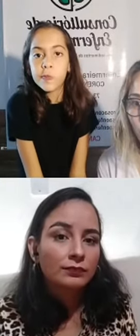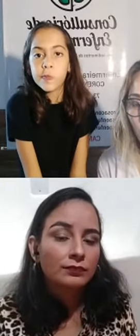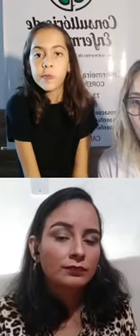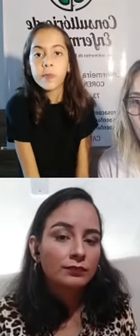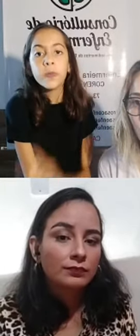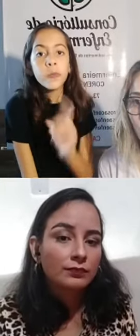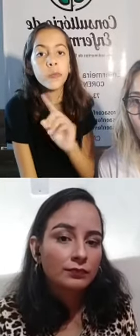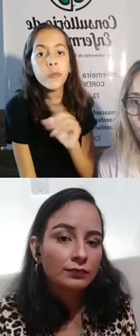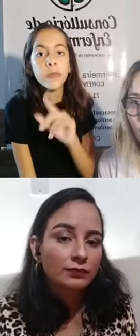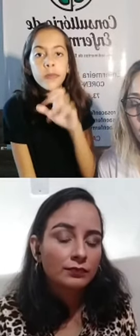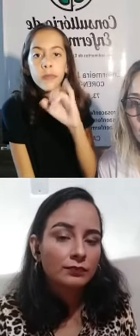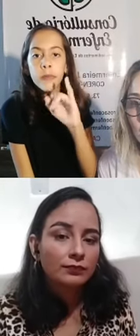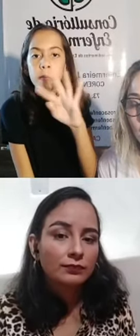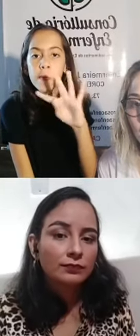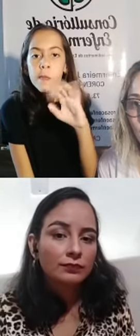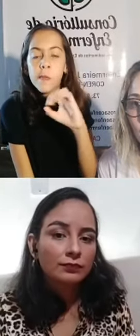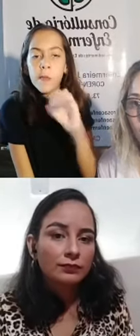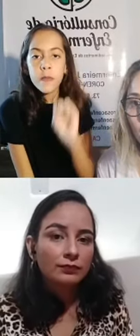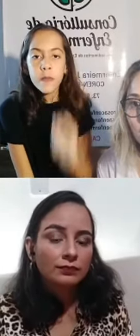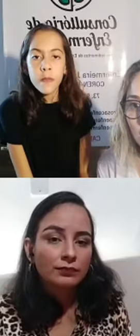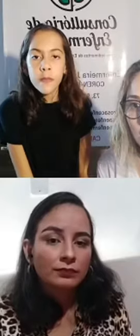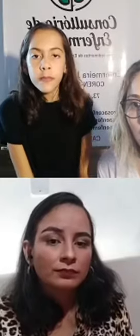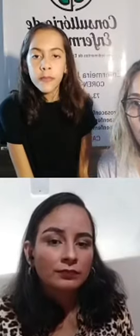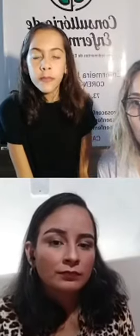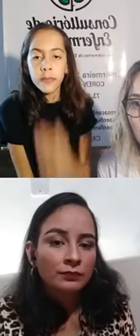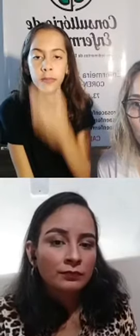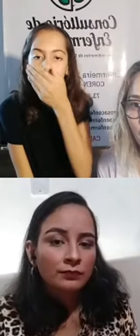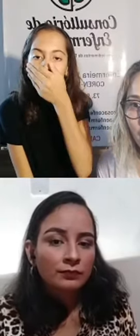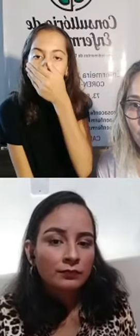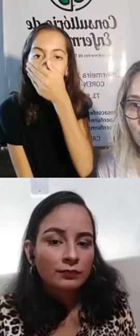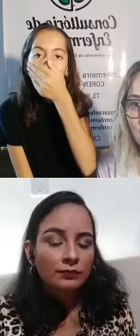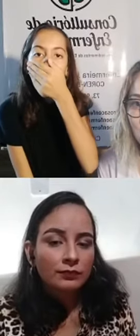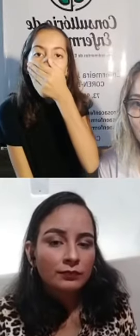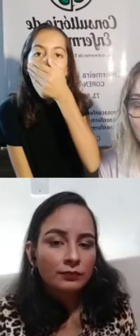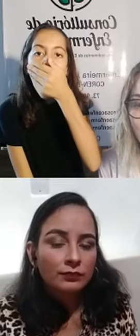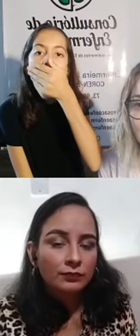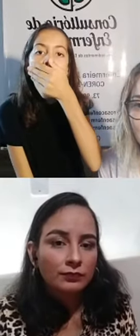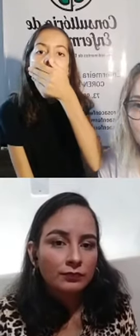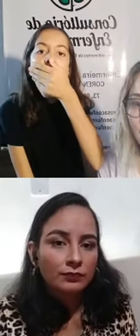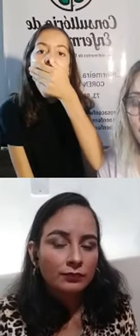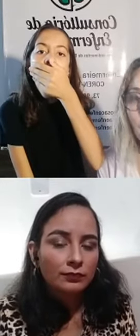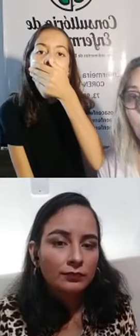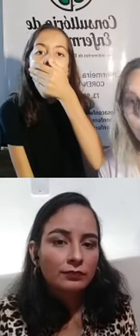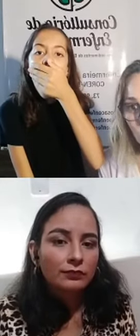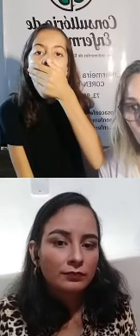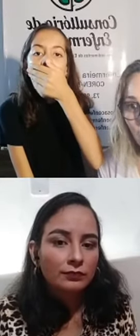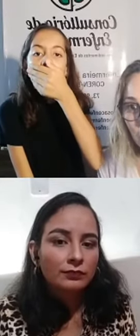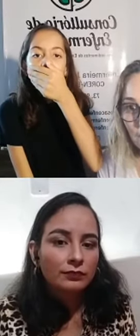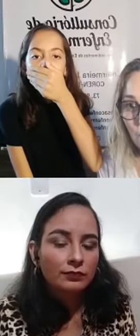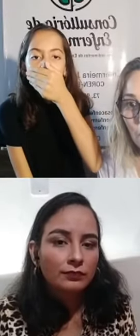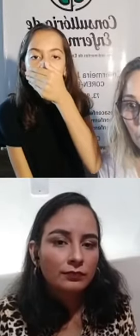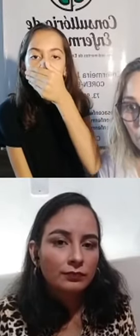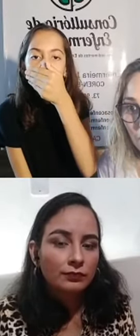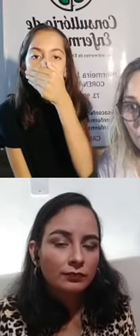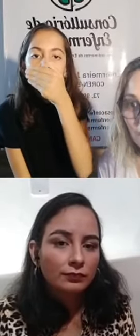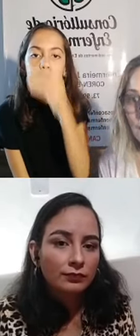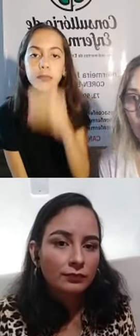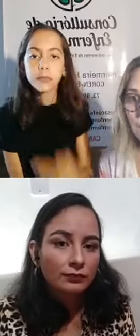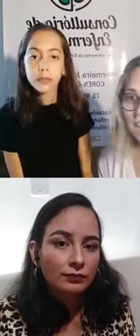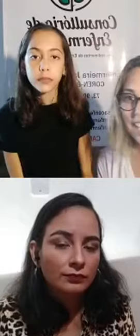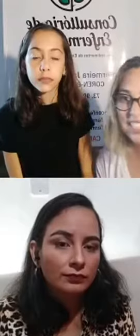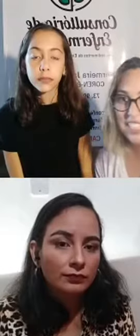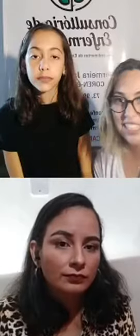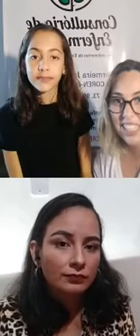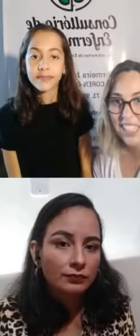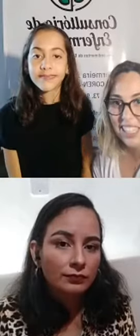tudo realmente acarreta em anseios, em medos, em incertezas. Eu, particularmente, também prefiro deixar a